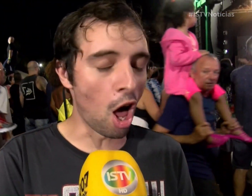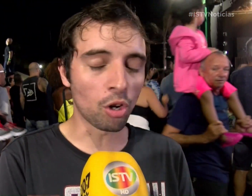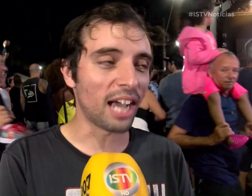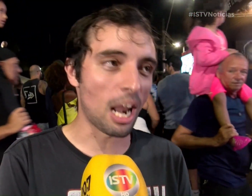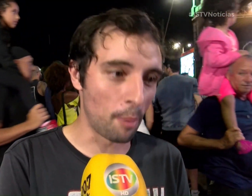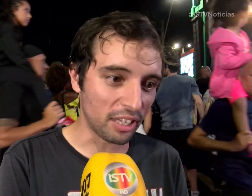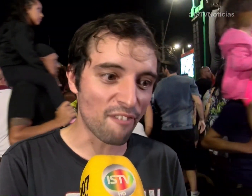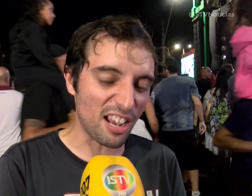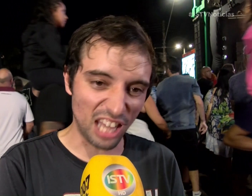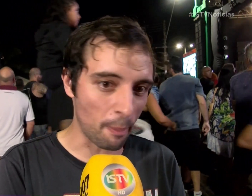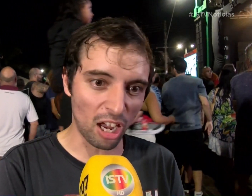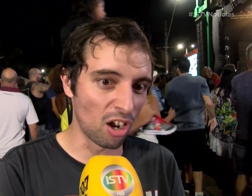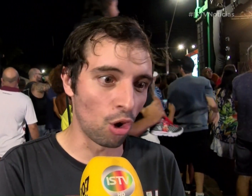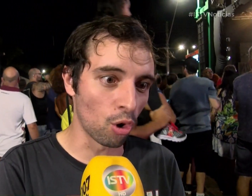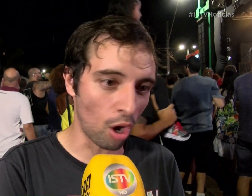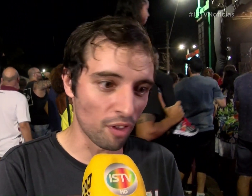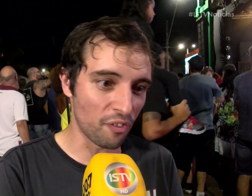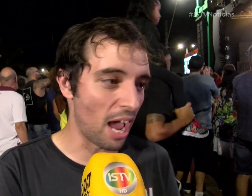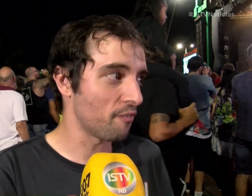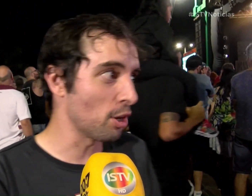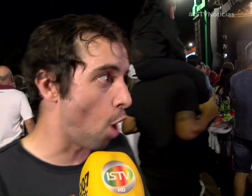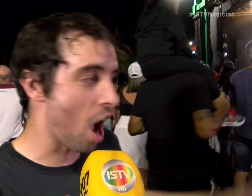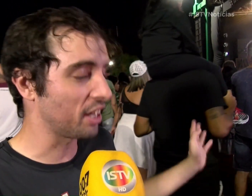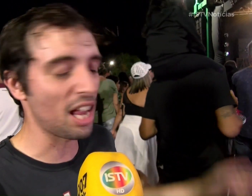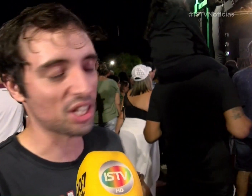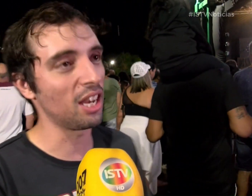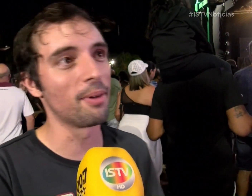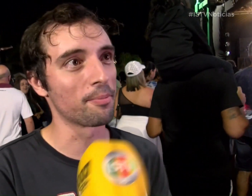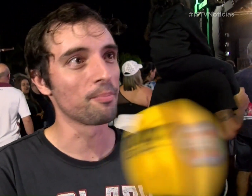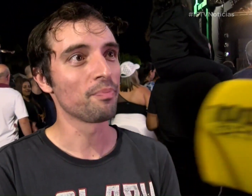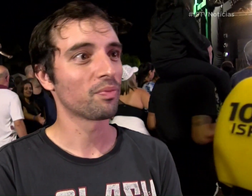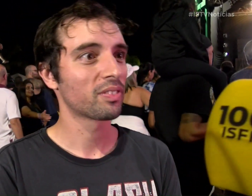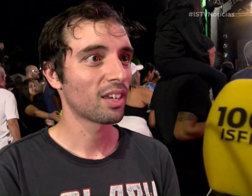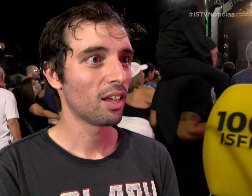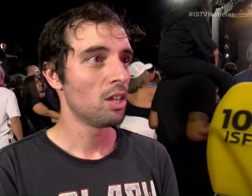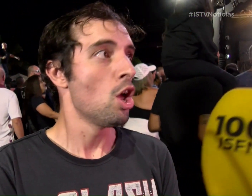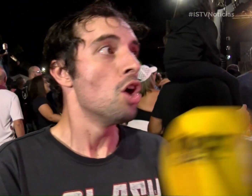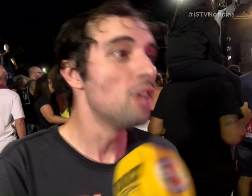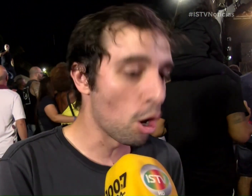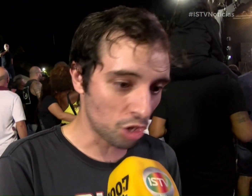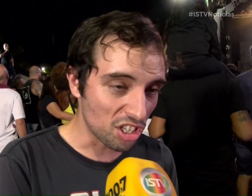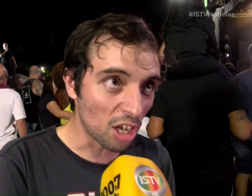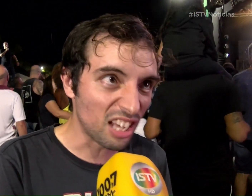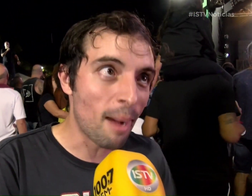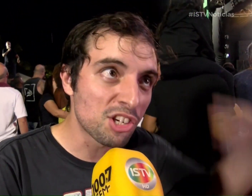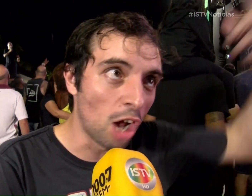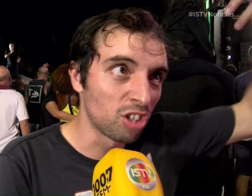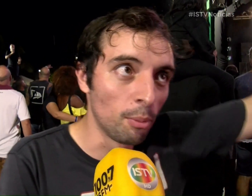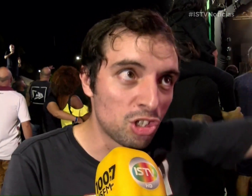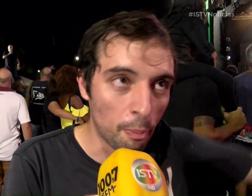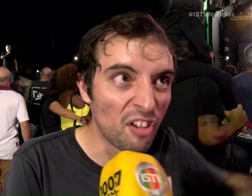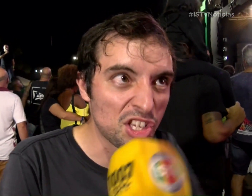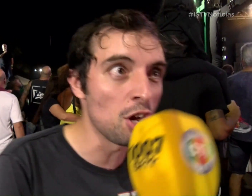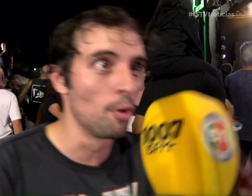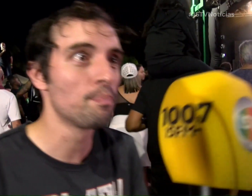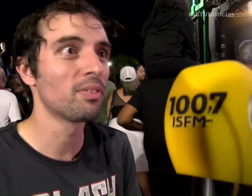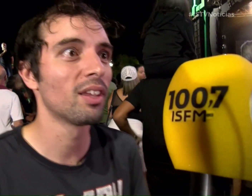louco, cara, porque faz tempo que eu não convivia vendo um rock desse aqui, mano. Você aqui de Bertioga? Não, eu sou de São Sebastião, sou do município vizinho. O que você